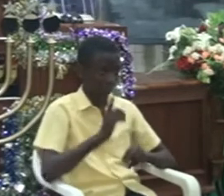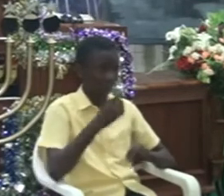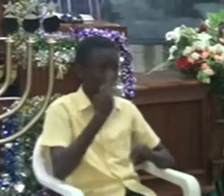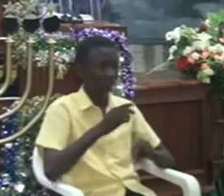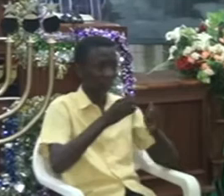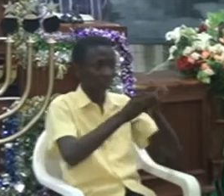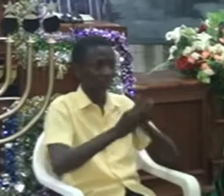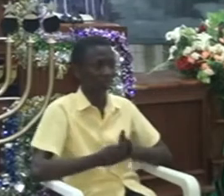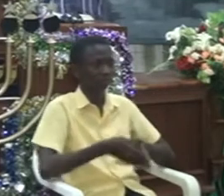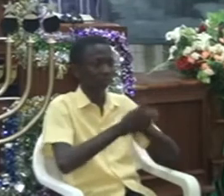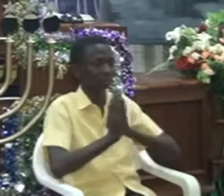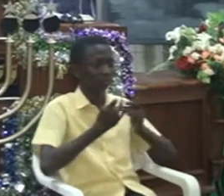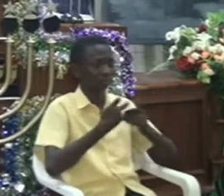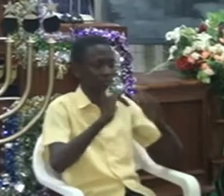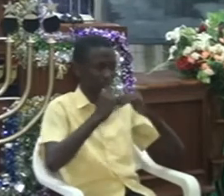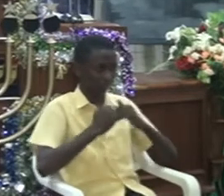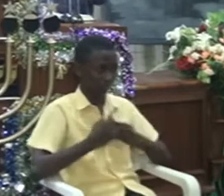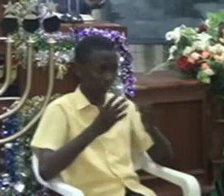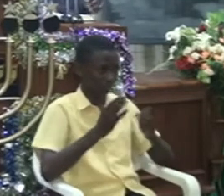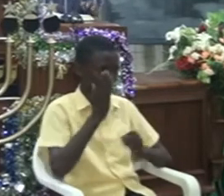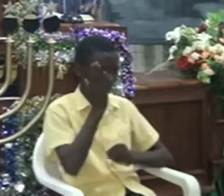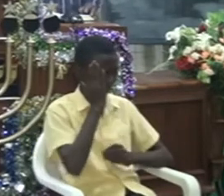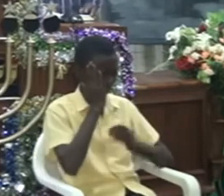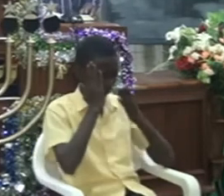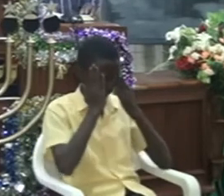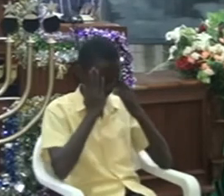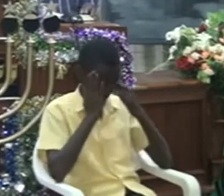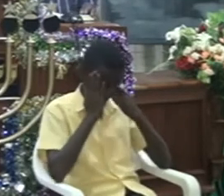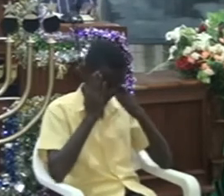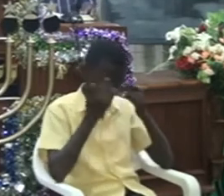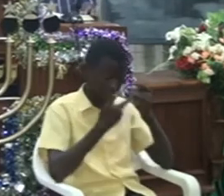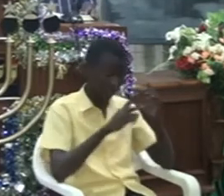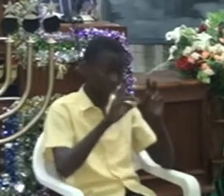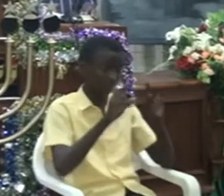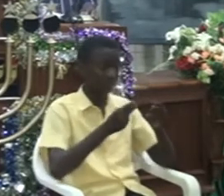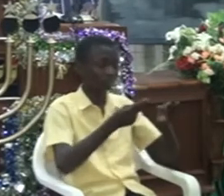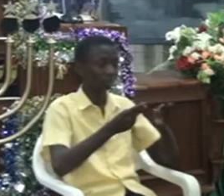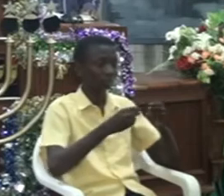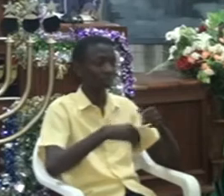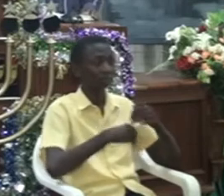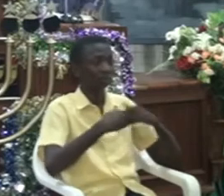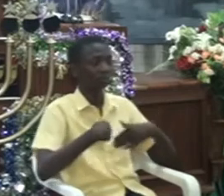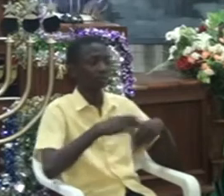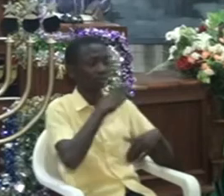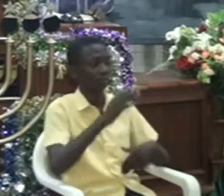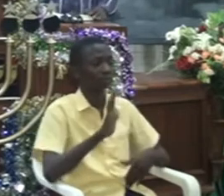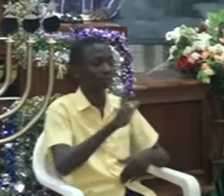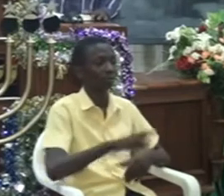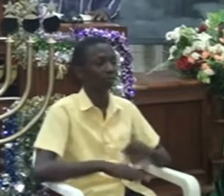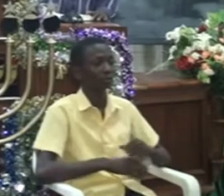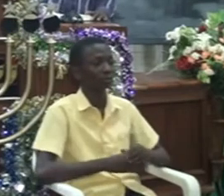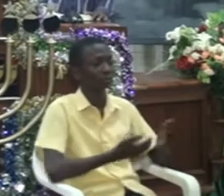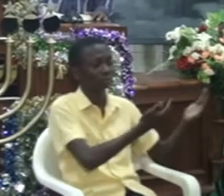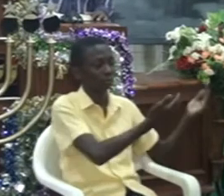mwiba anaulize ile ulize kuna akili na anajua mwingine, il ne va pas l'amener au croisement de Birere pour aller au Rwanda. Hata